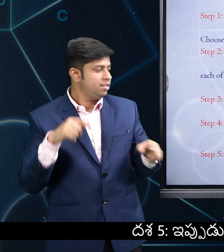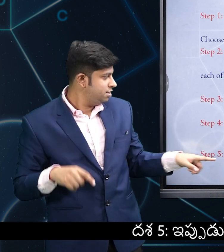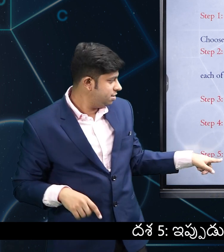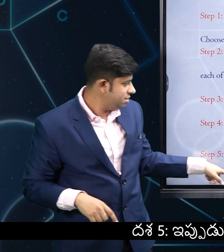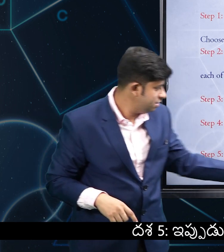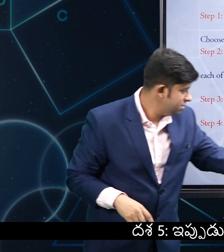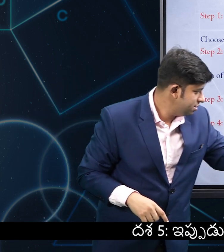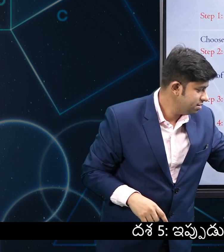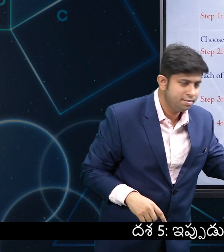కనుగొనండి.